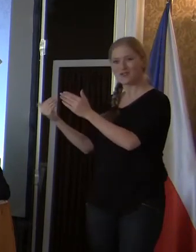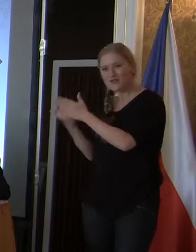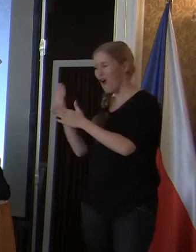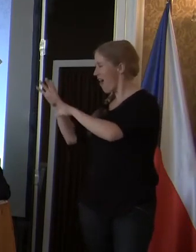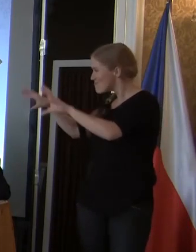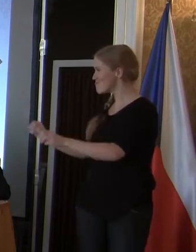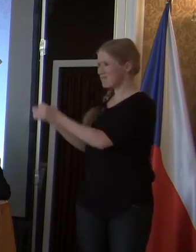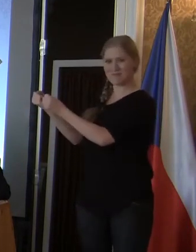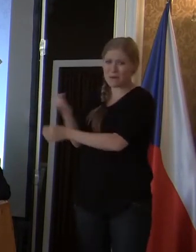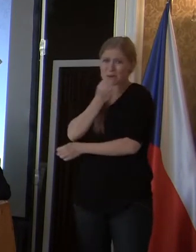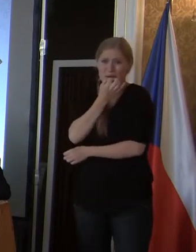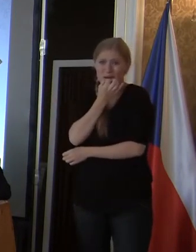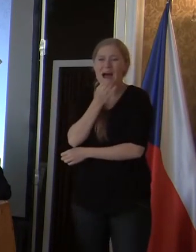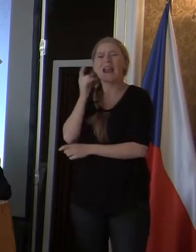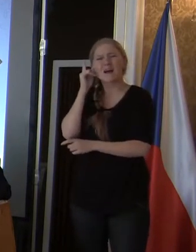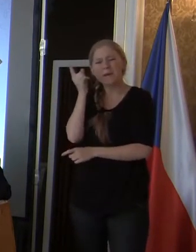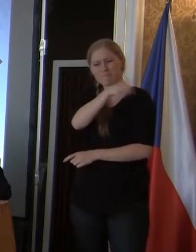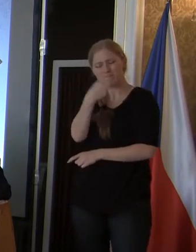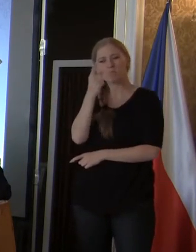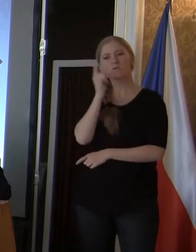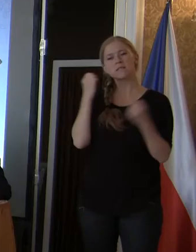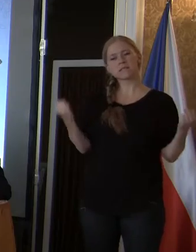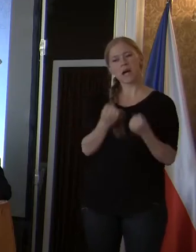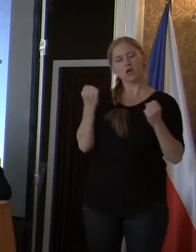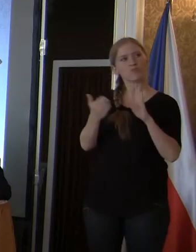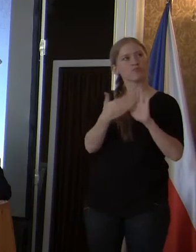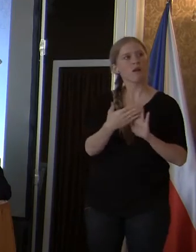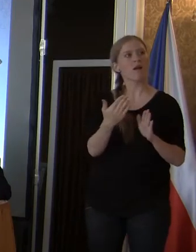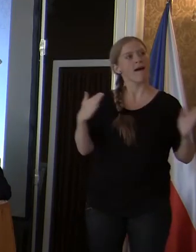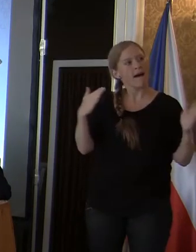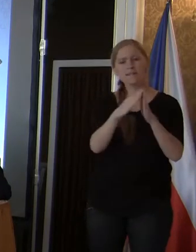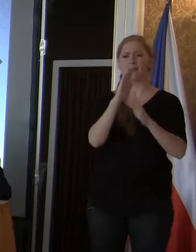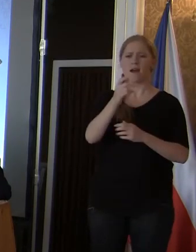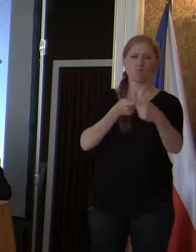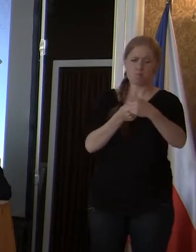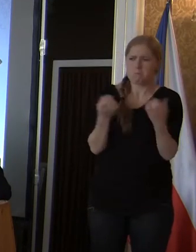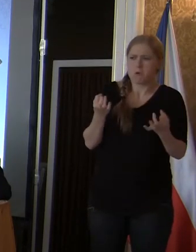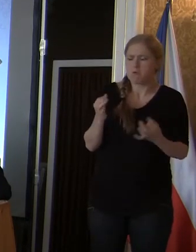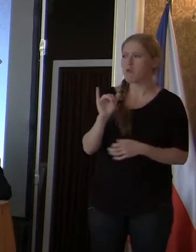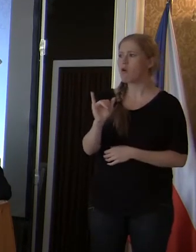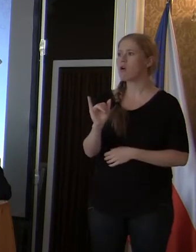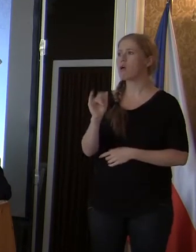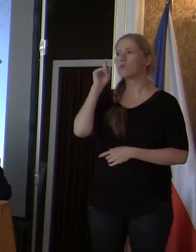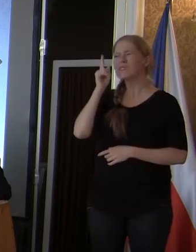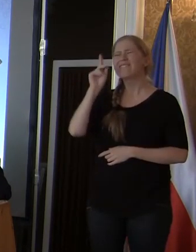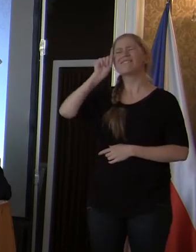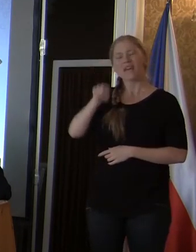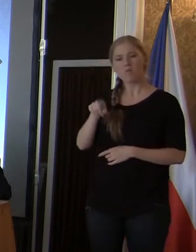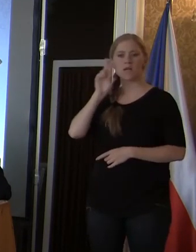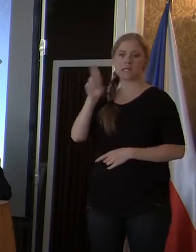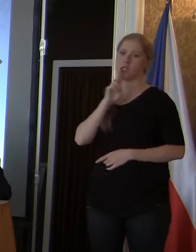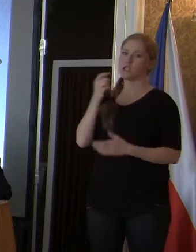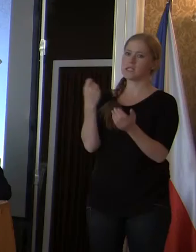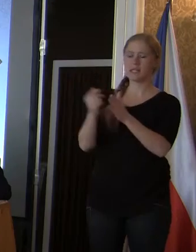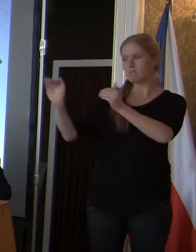té Sušici to vládnout mohla. A o tom, že to dítě neslyšící je secakra vyloučený